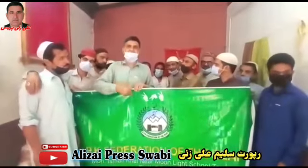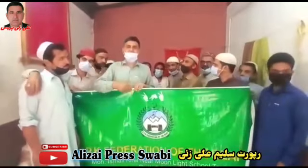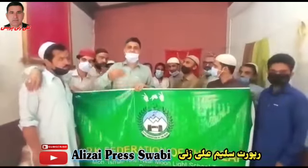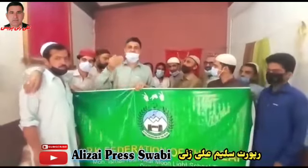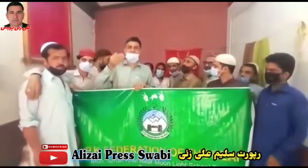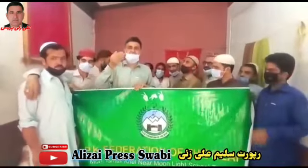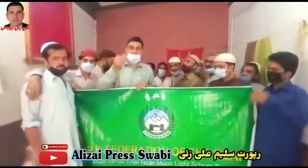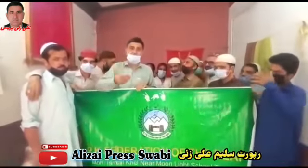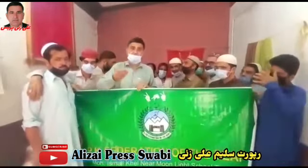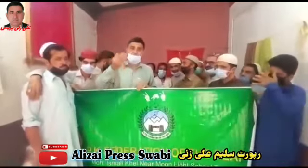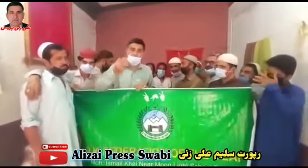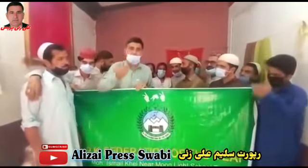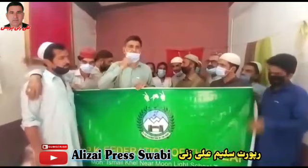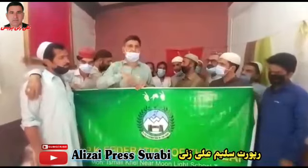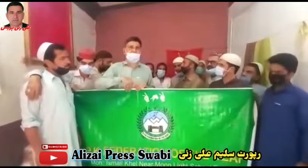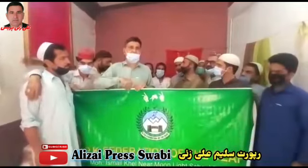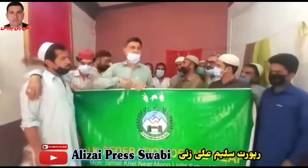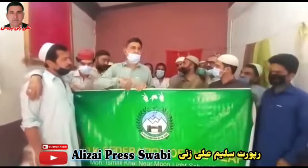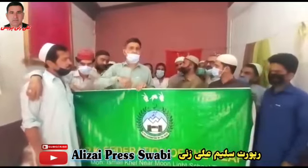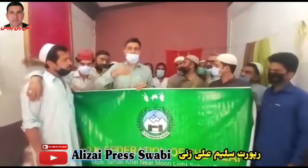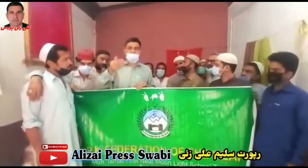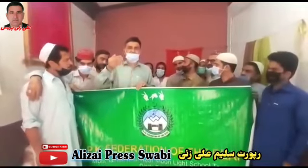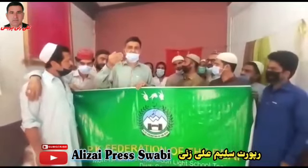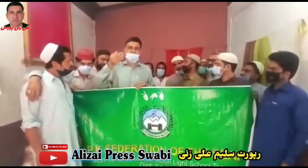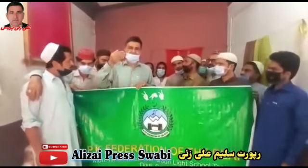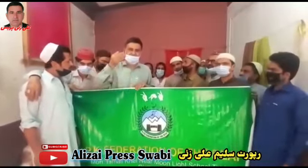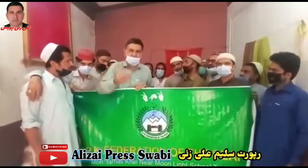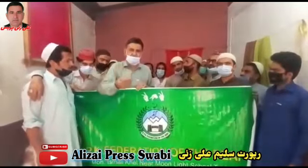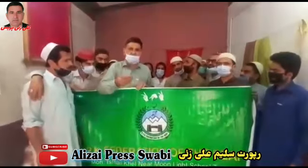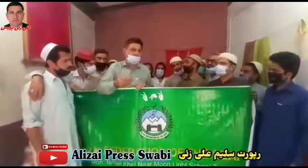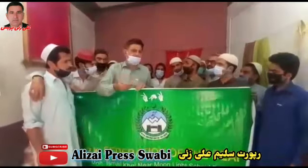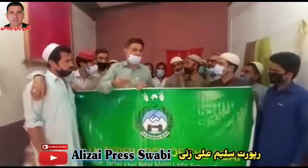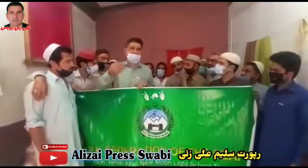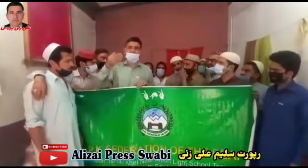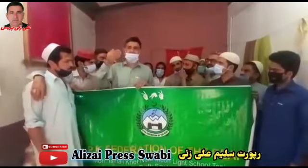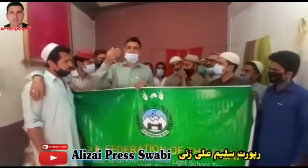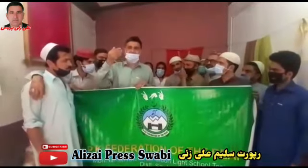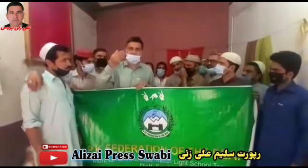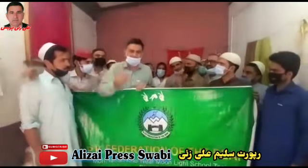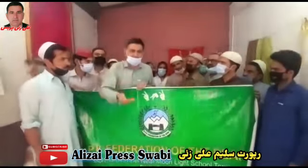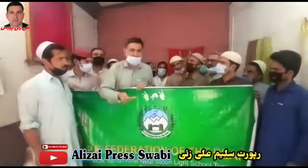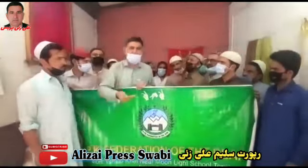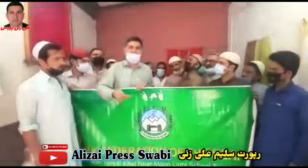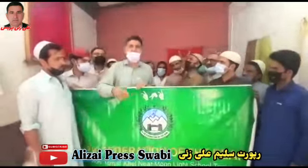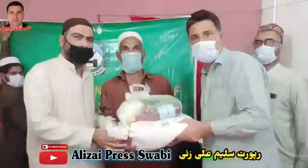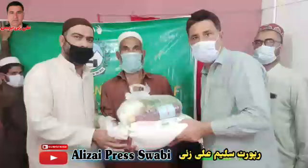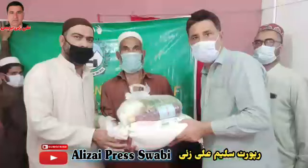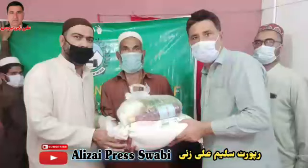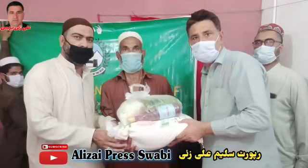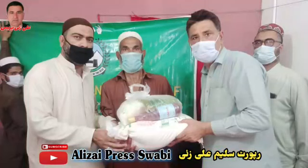کې زکات څخه کروڑونه روپۍ راځي، خو چې کله په سیاسي بنیاد باندې یو سړی زکات کمیټۍ چیرمینان شي نو هغه یې صرف